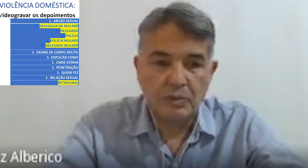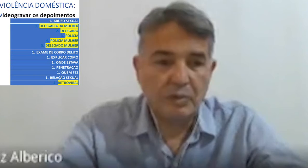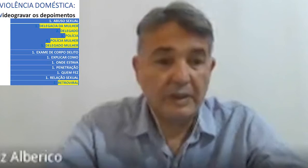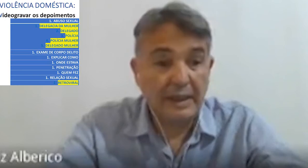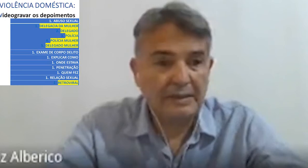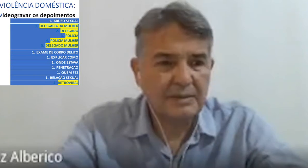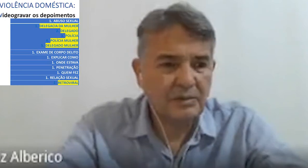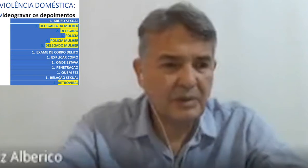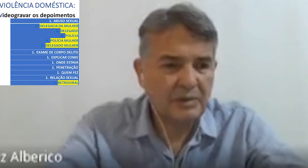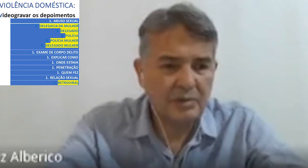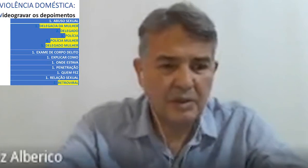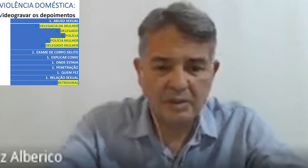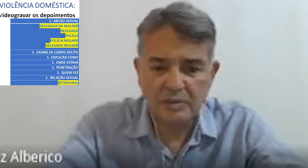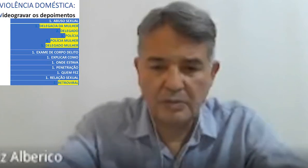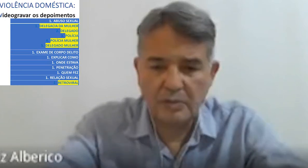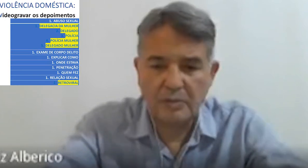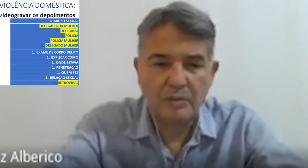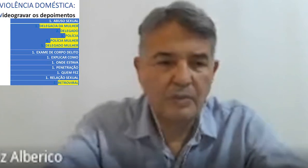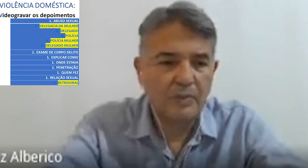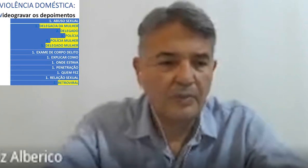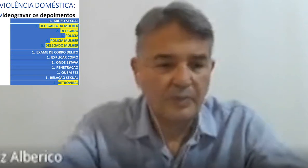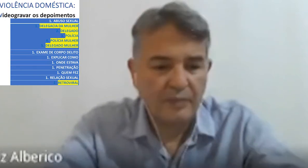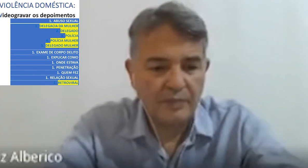a relação sexual.